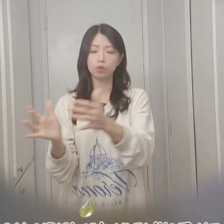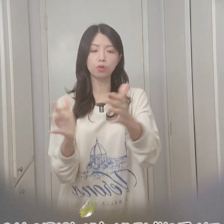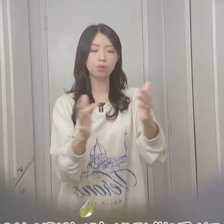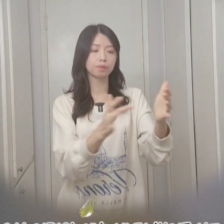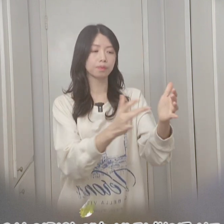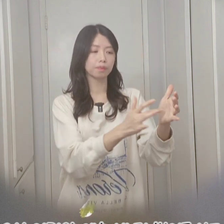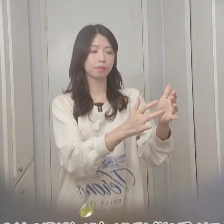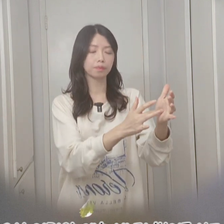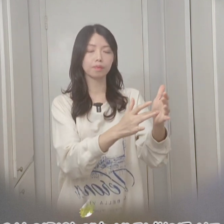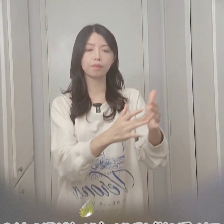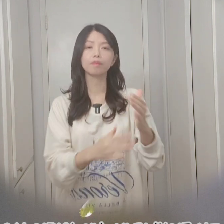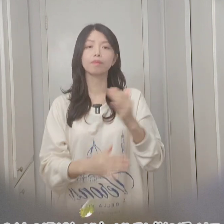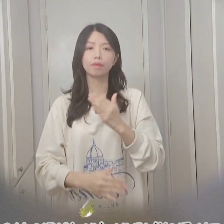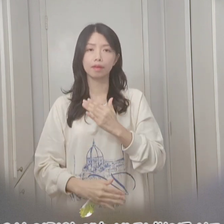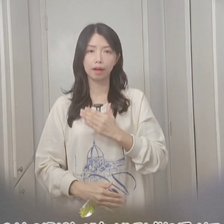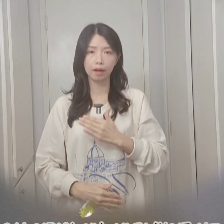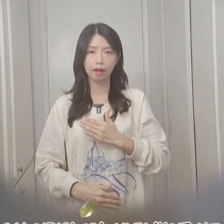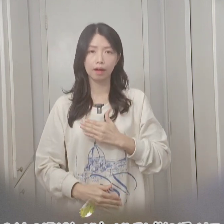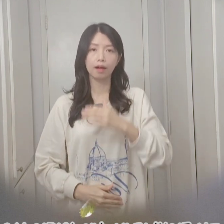예수,